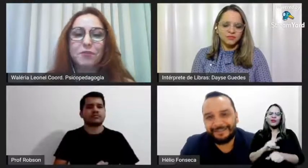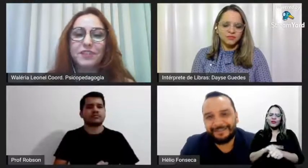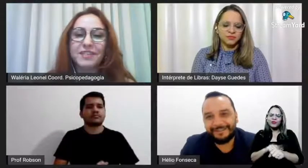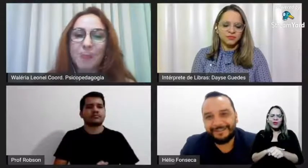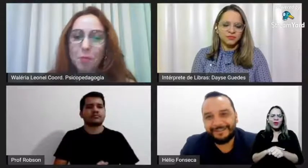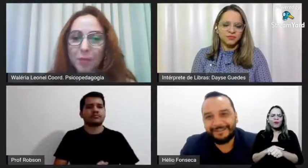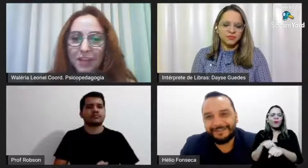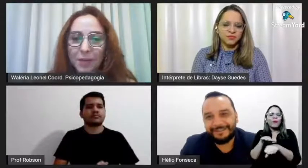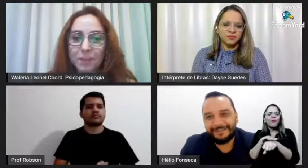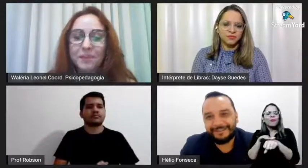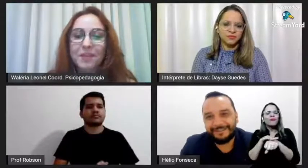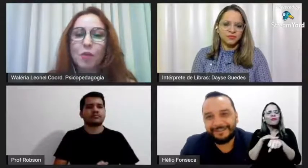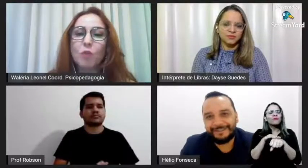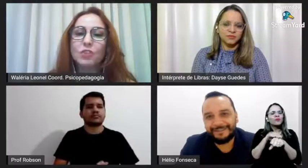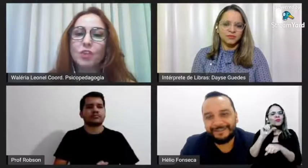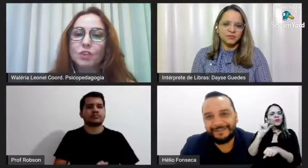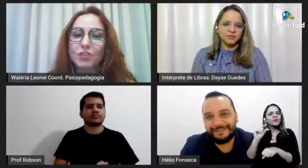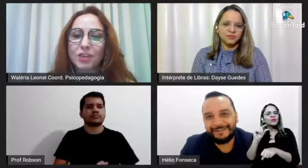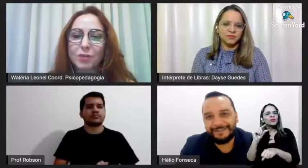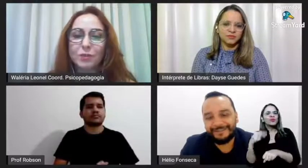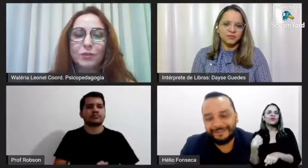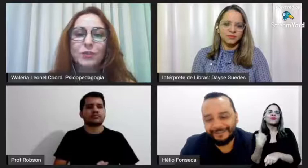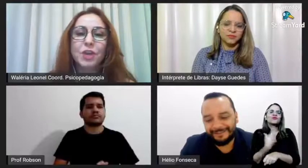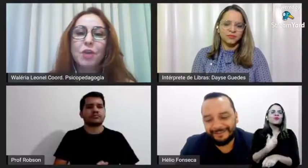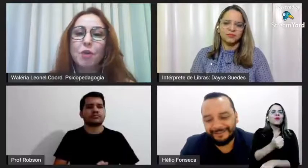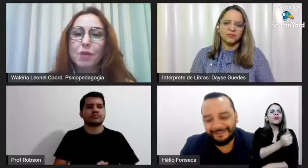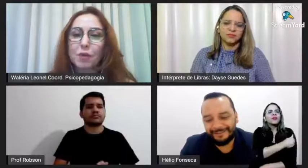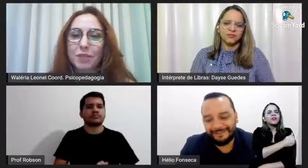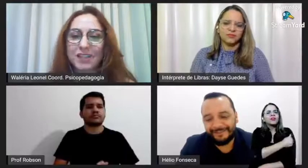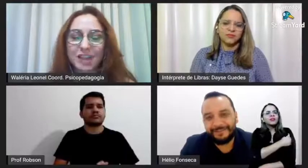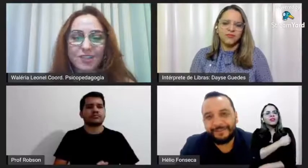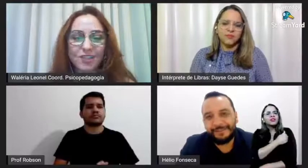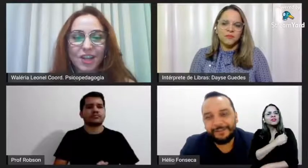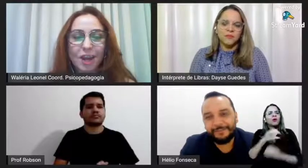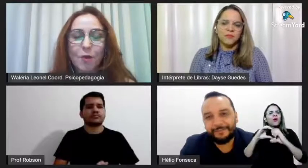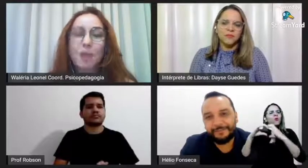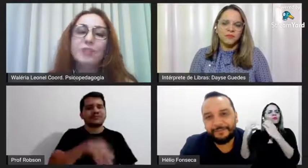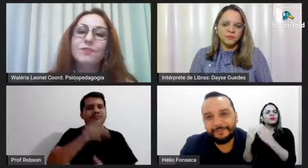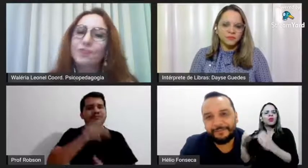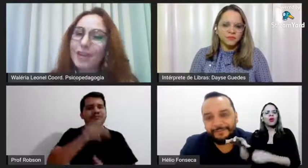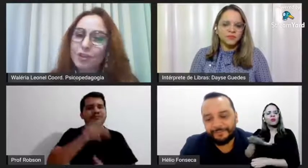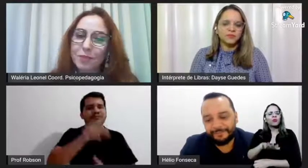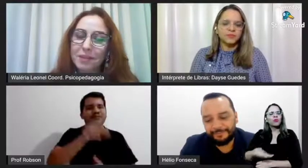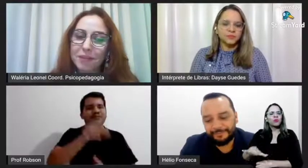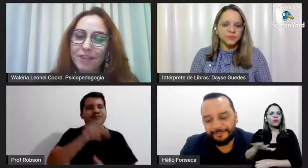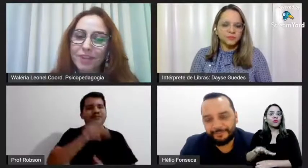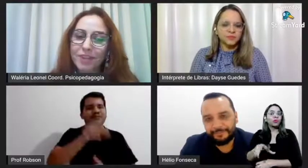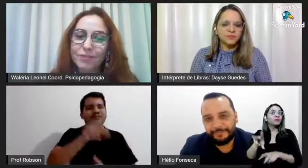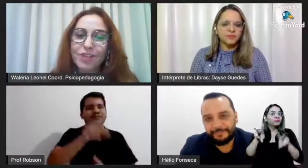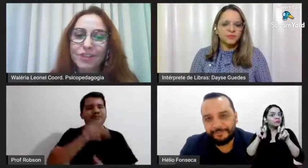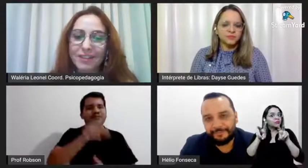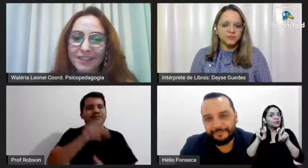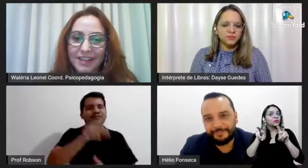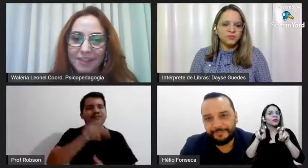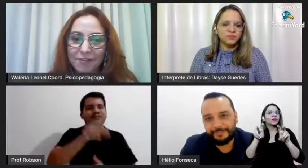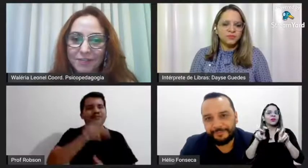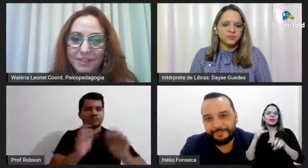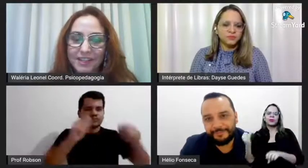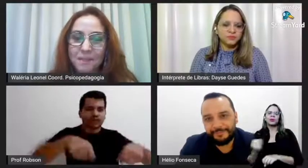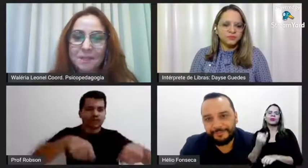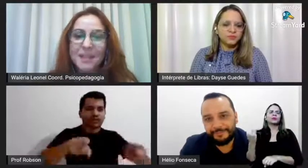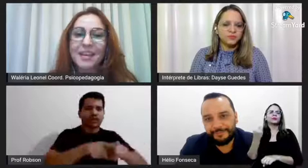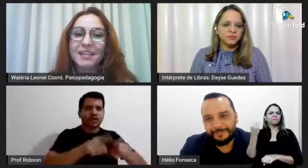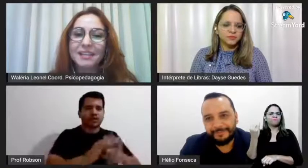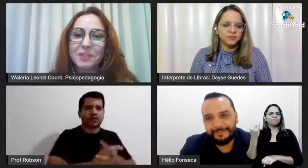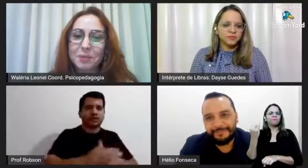vir conversar um pouquinho, né, com os nossos alunos, com a comunidade em geral, frente a uma temática de tanta